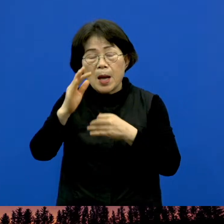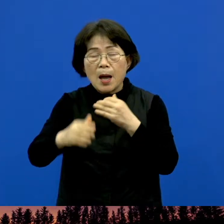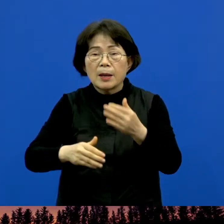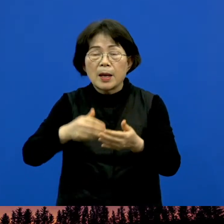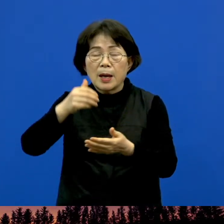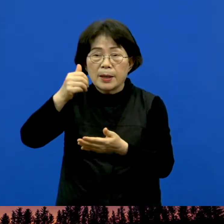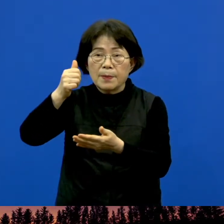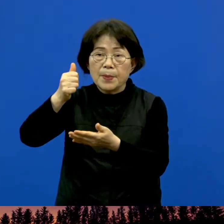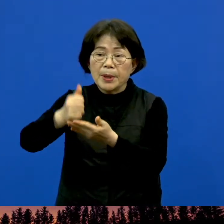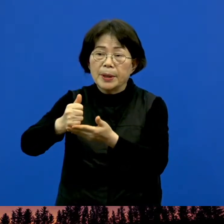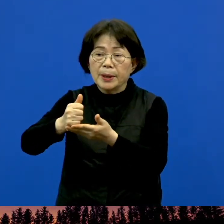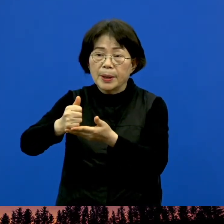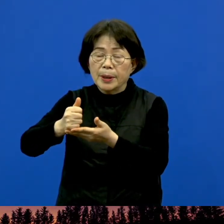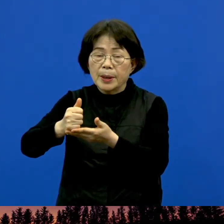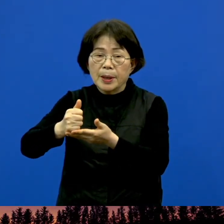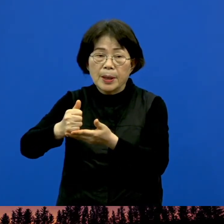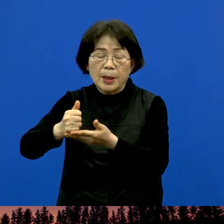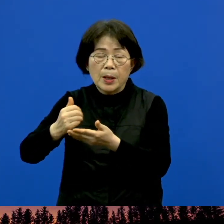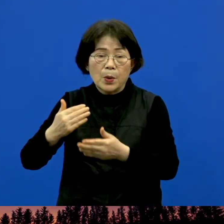하나님은